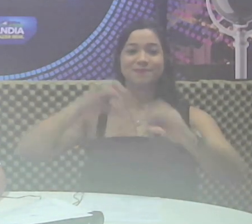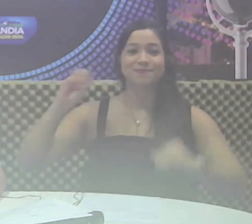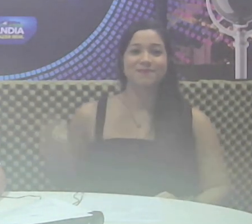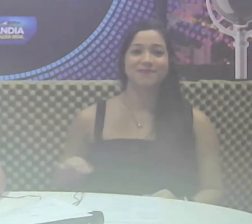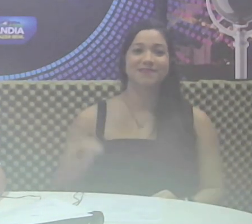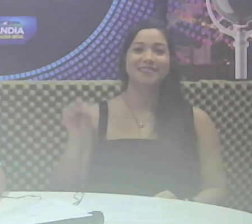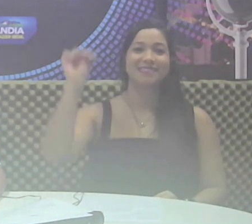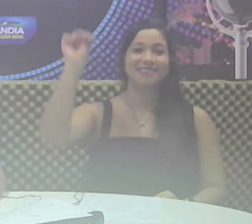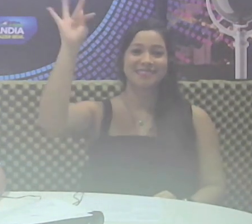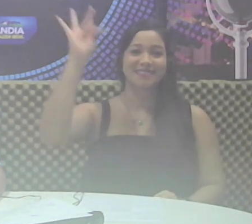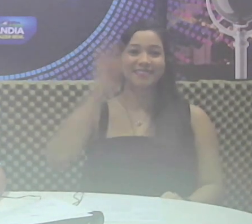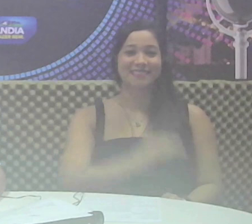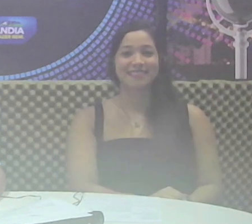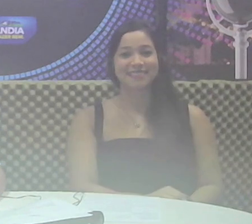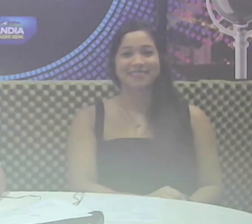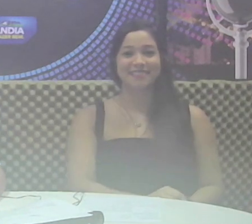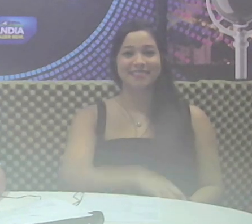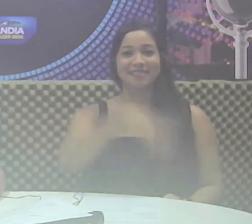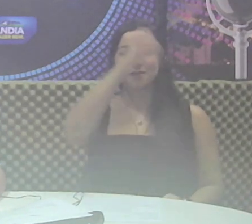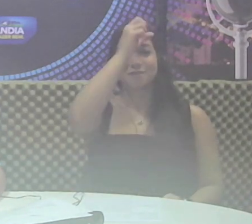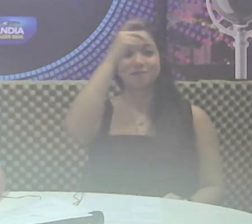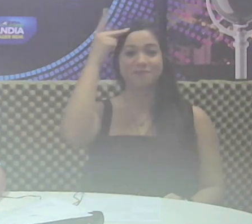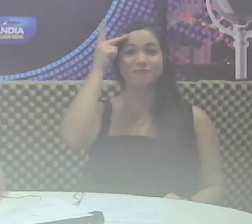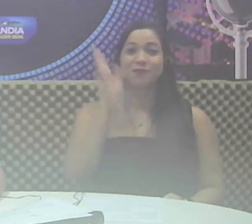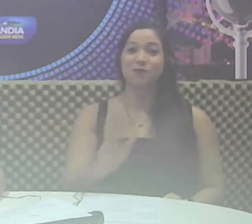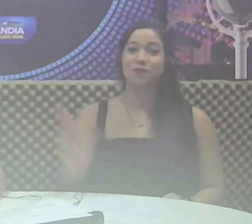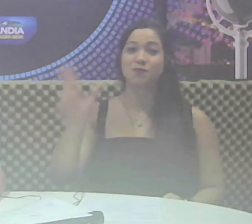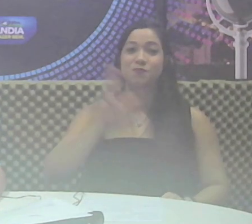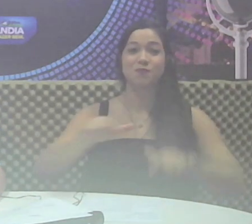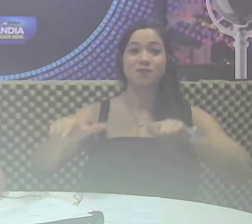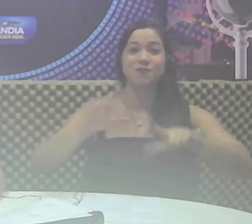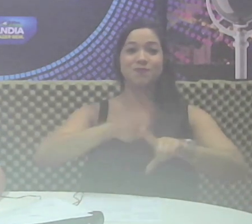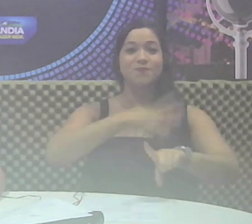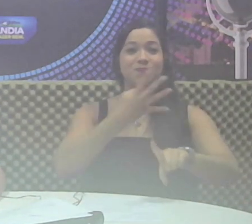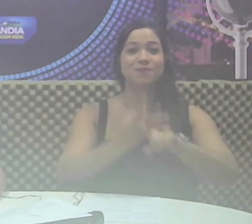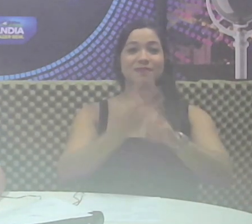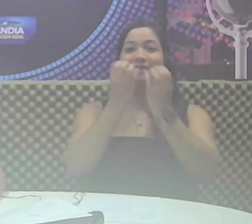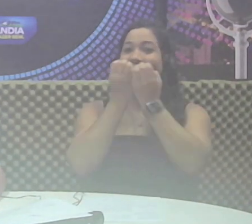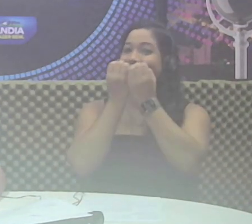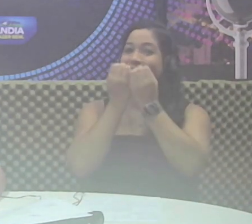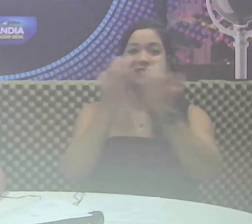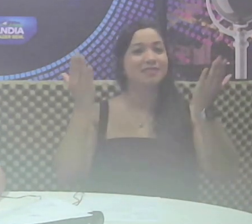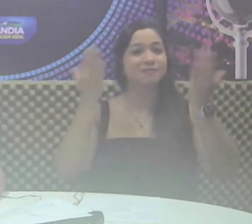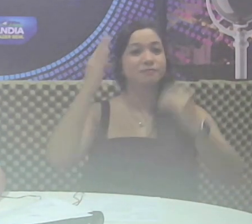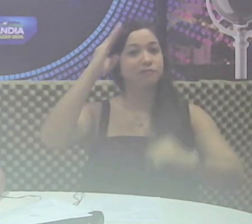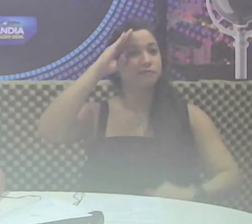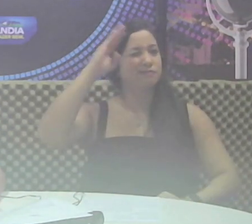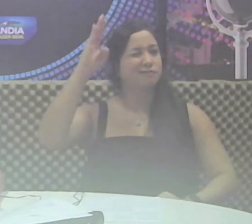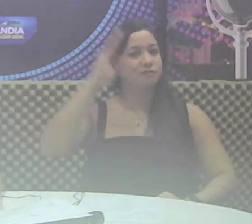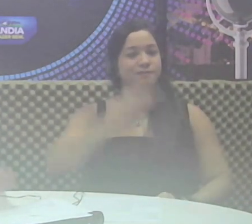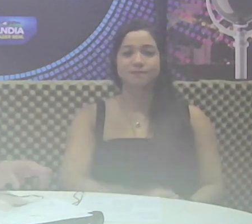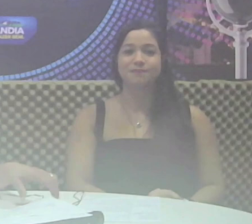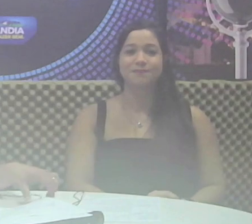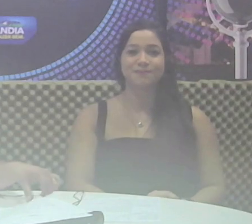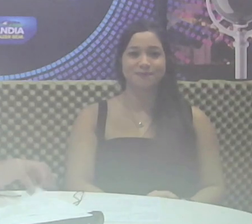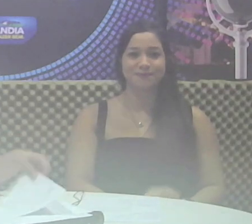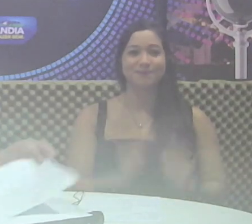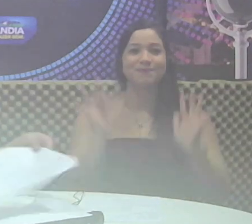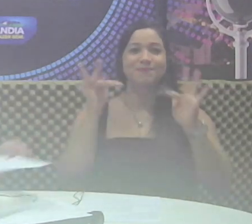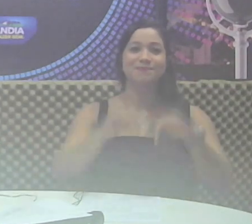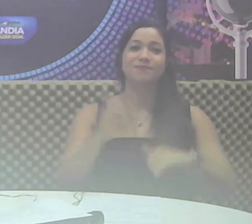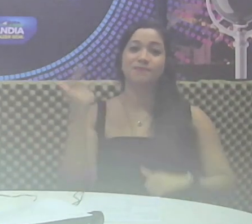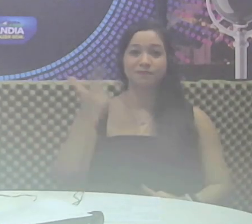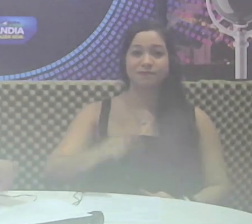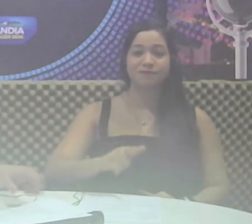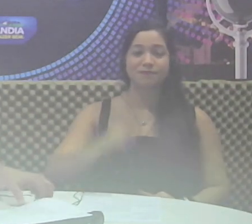comunicação Marco Túlio de Castro Kalimann, Prefeitura de Uberlândia, fazer mais, fazer bem. Fica por